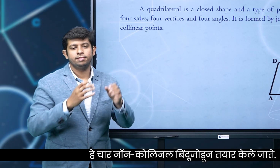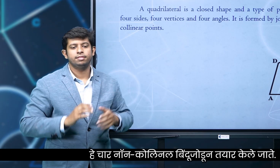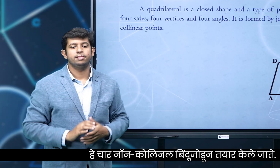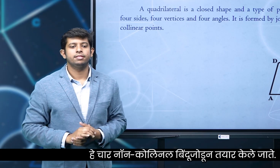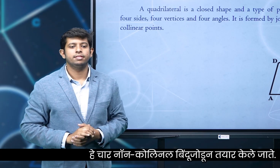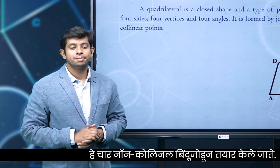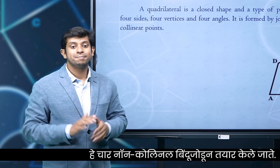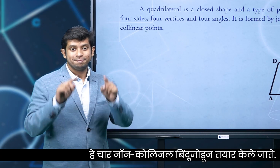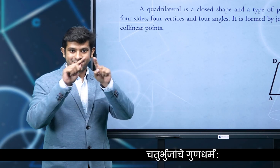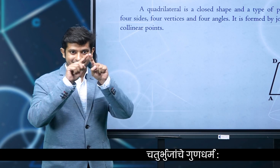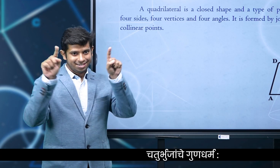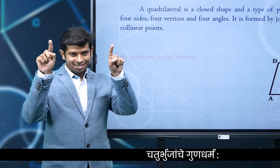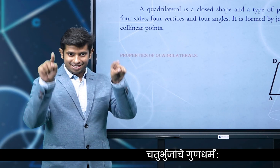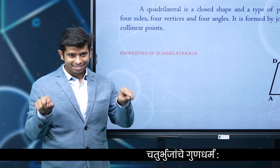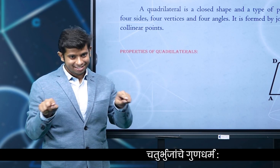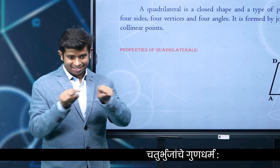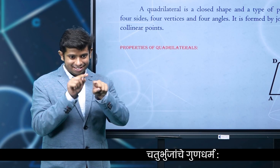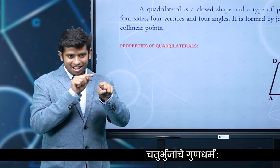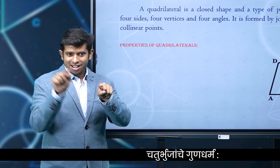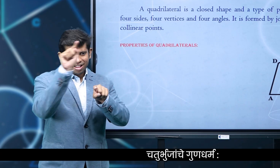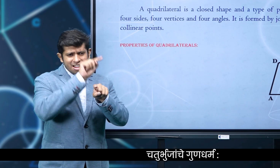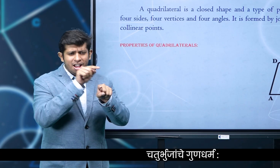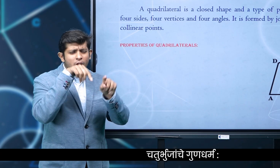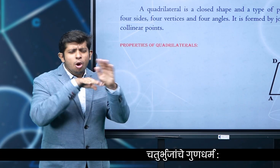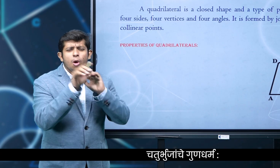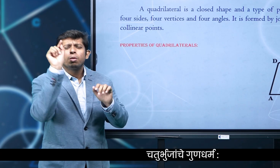आहे. चतुर्भुजाचे गुणधर्म.